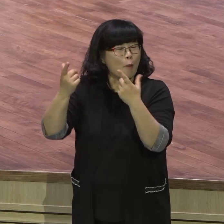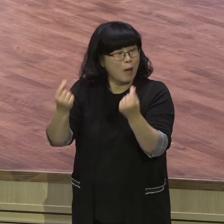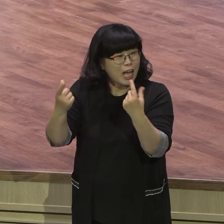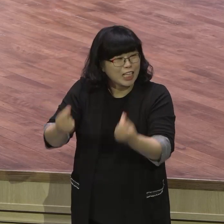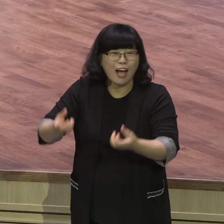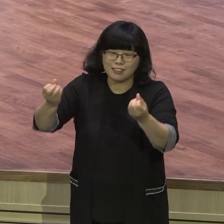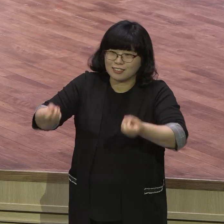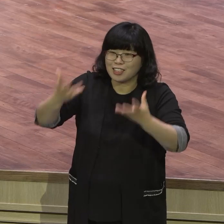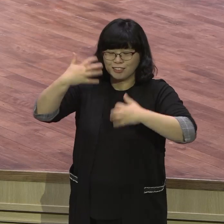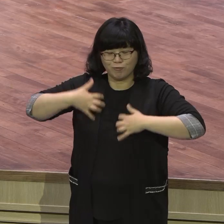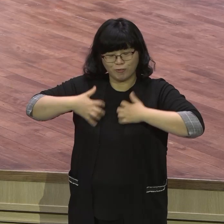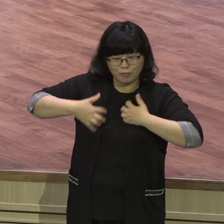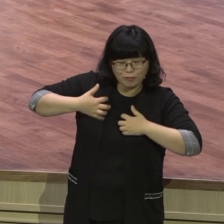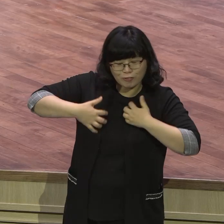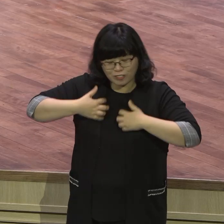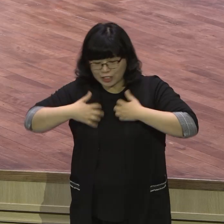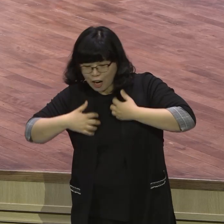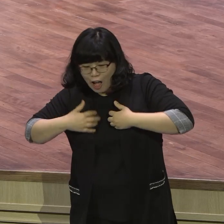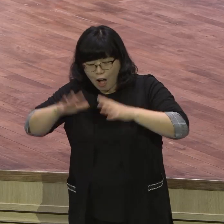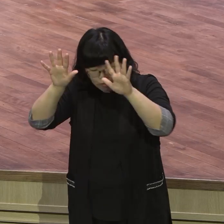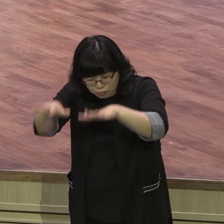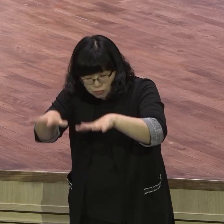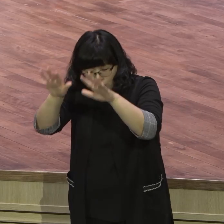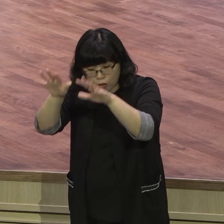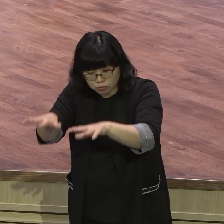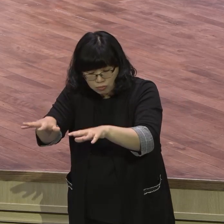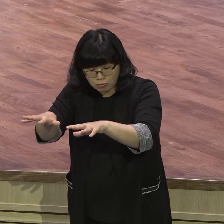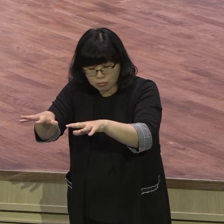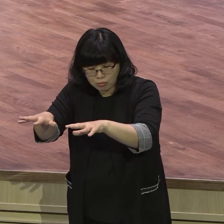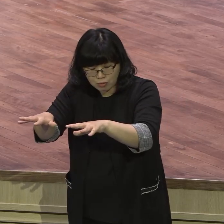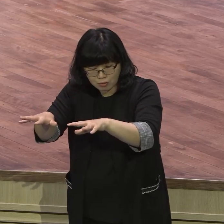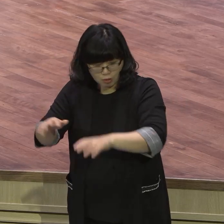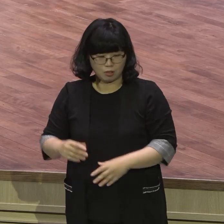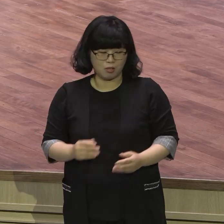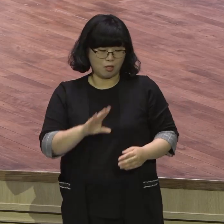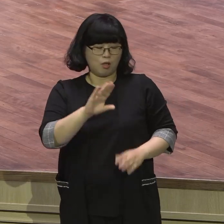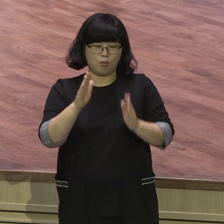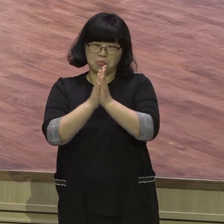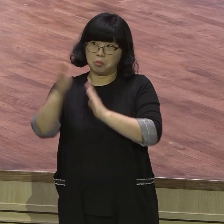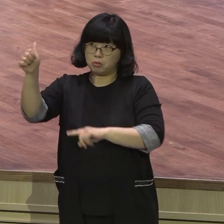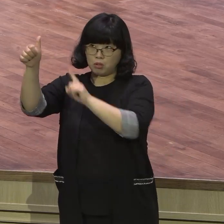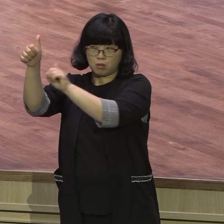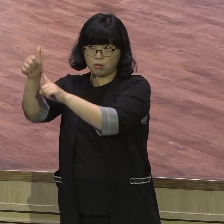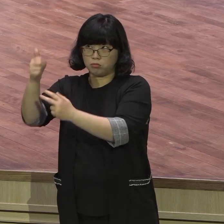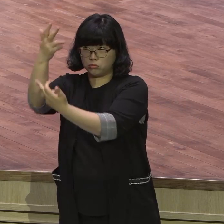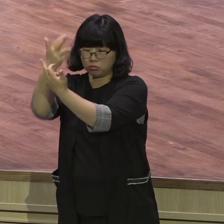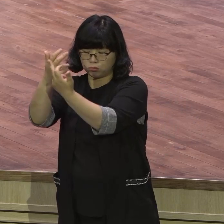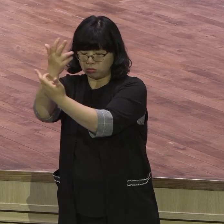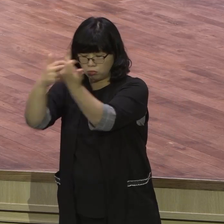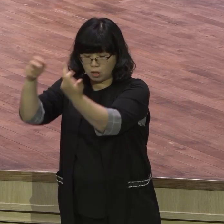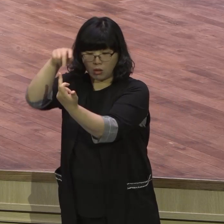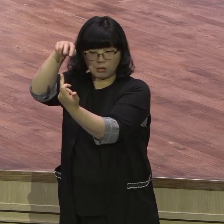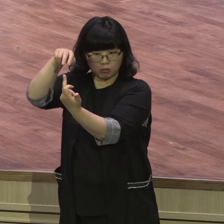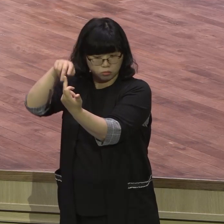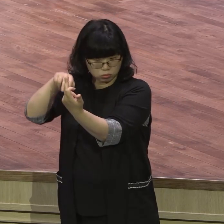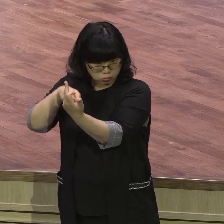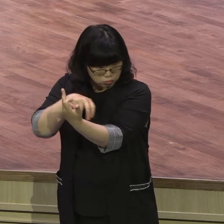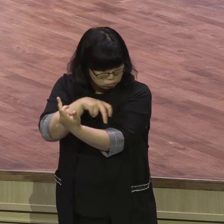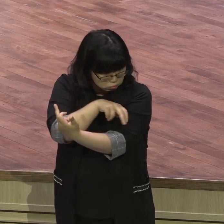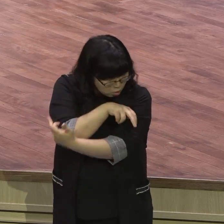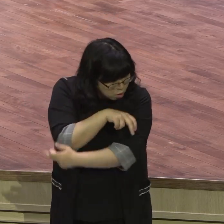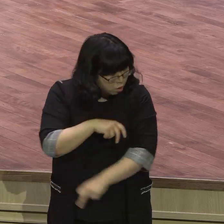완전히 지금 금신상을 만들어 놓고 먹고 절기면서 그 신상을 절하면서